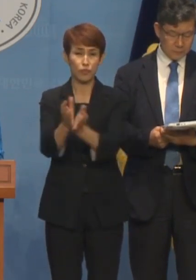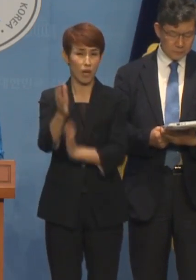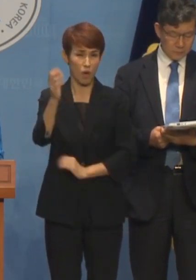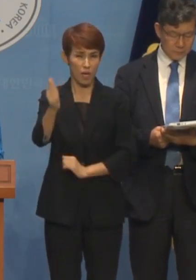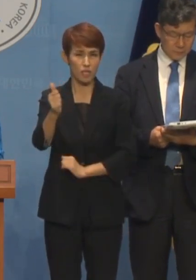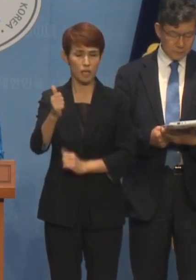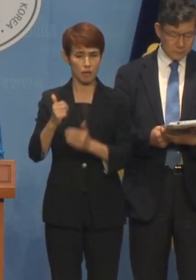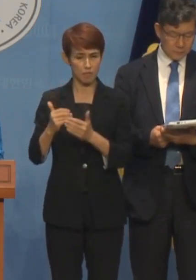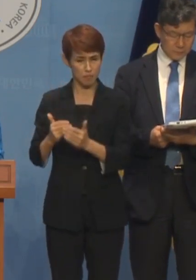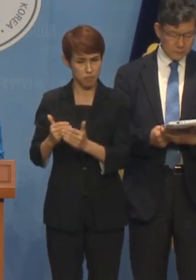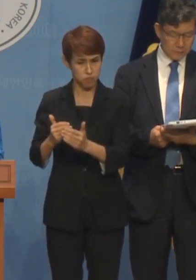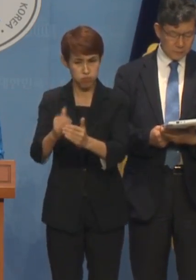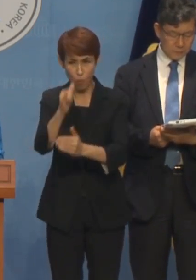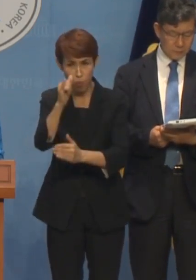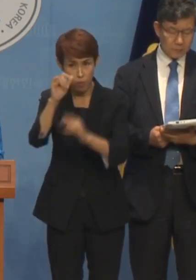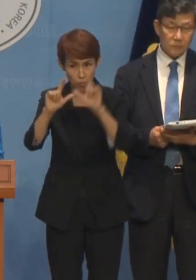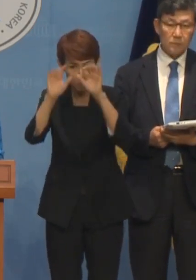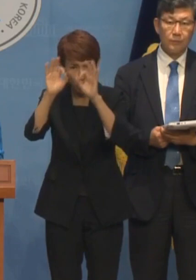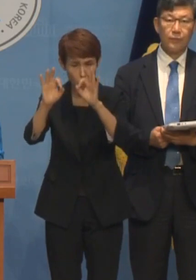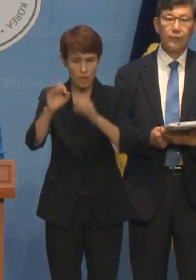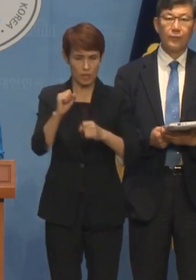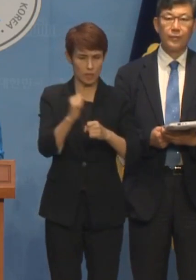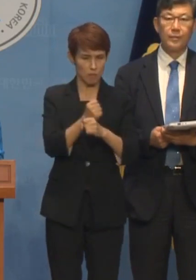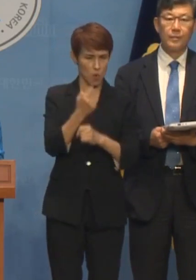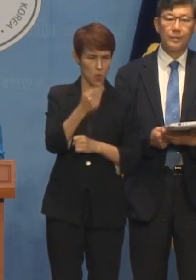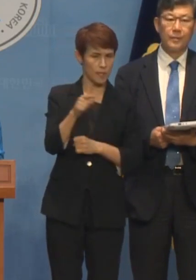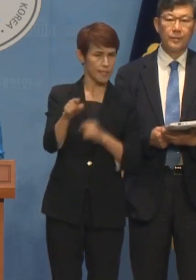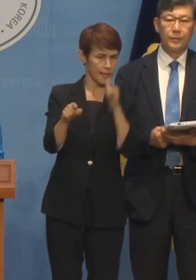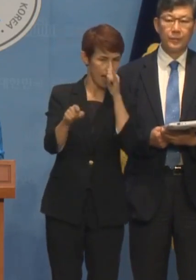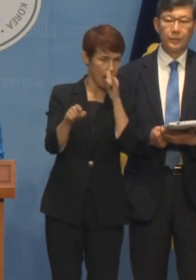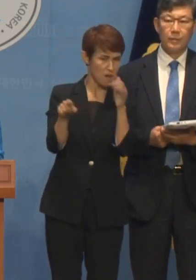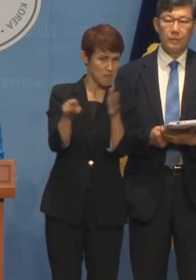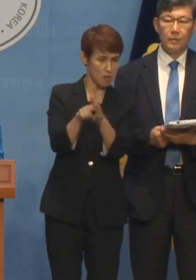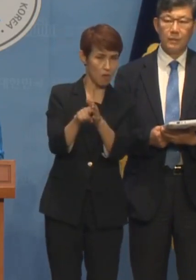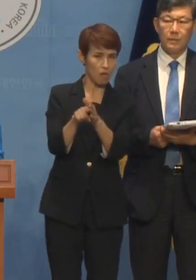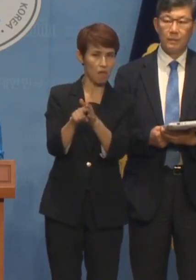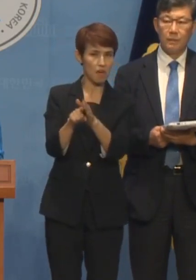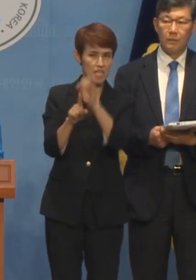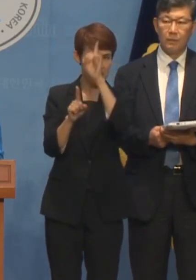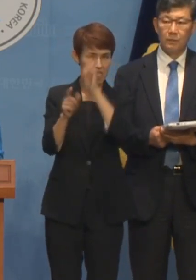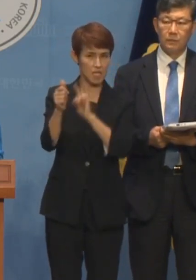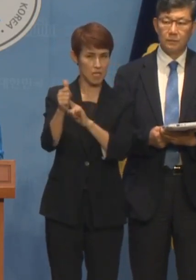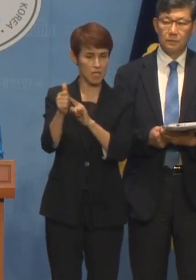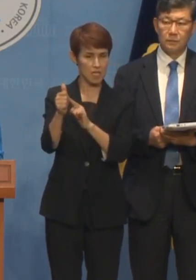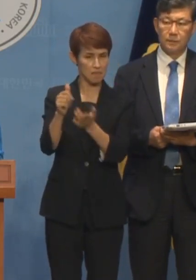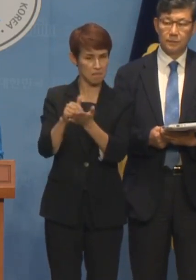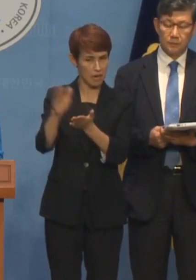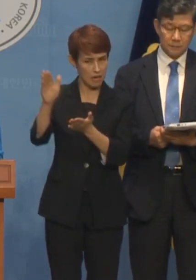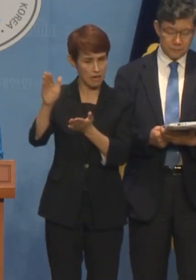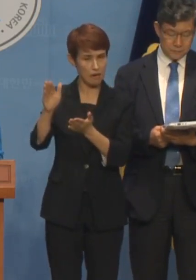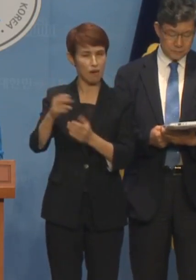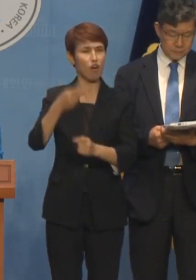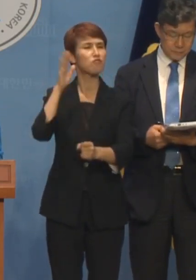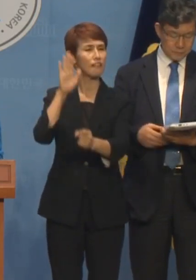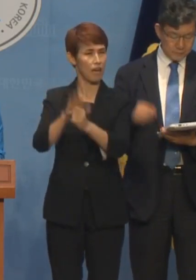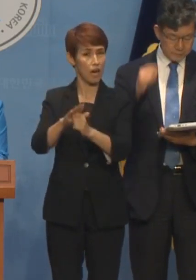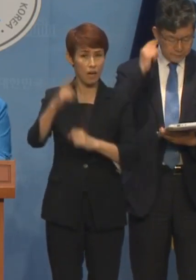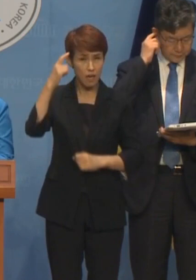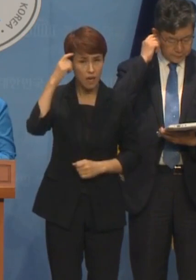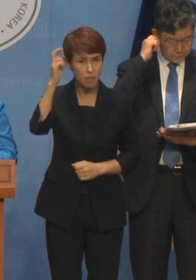중인 것을 보면 지금도 음모론을 믿으며 이 장관을 물러나게 하면 억울한 일이라고 생각하는 것